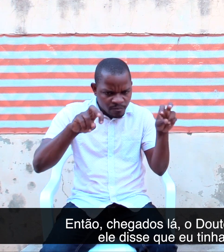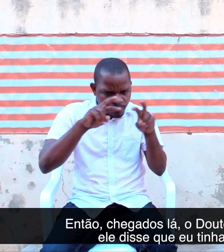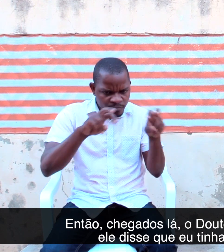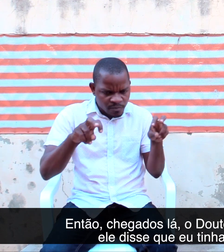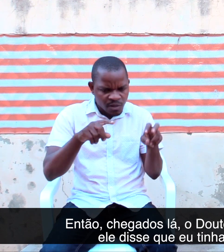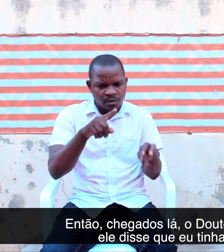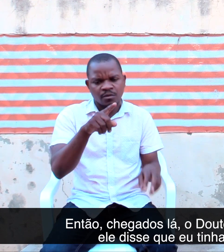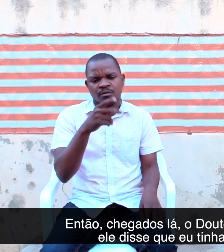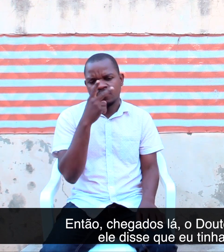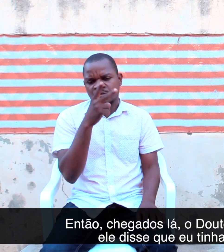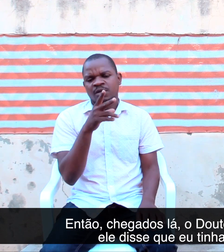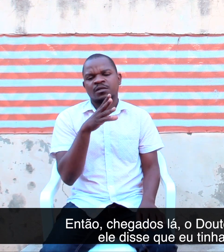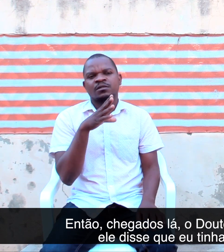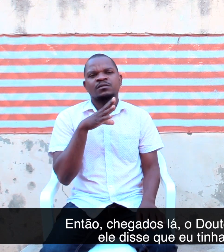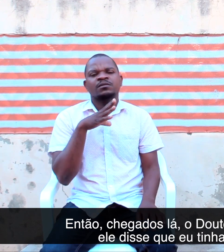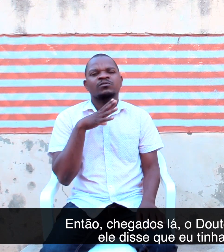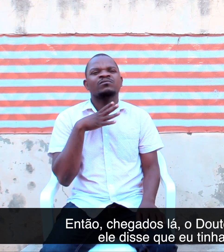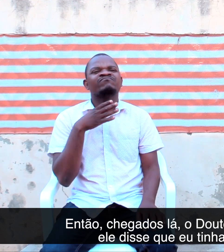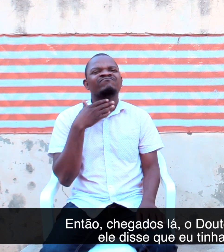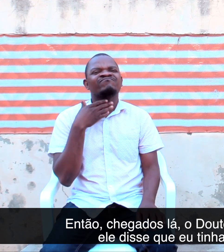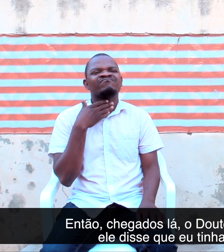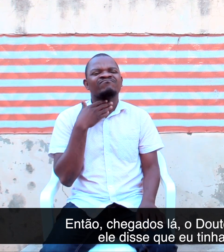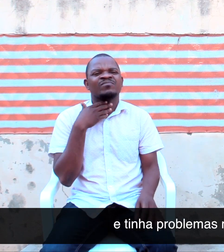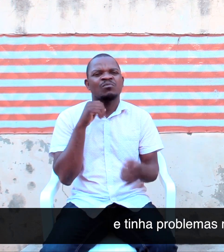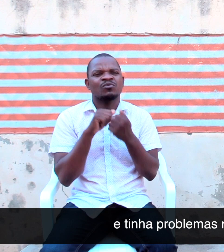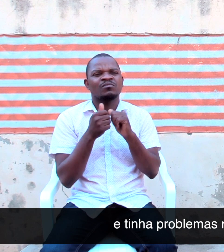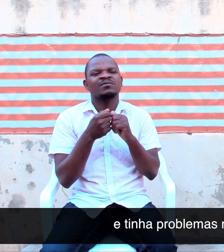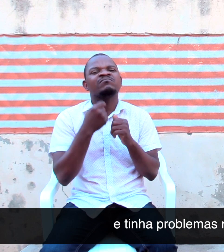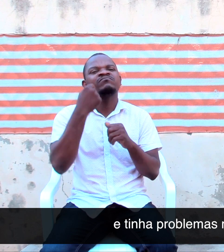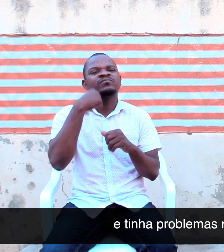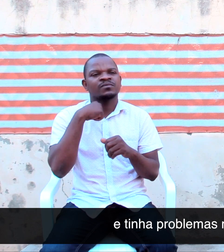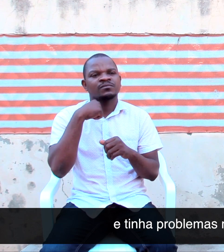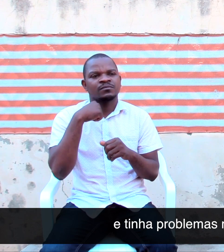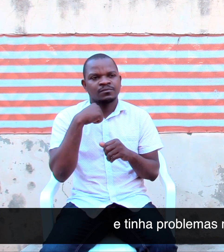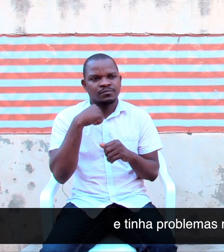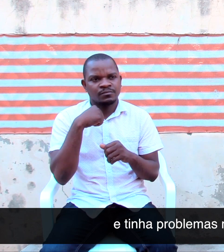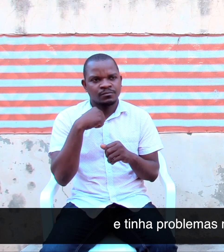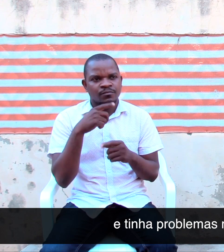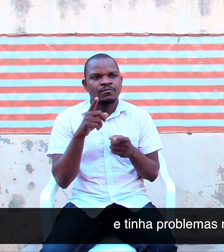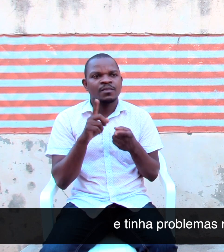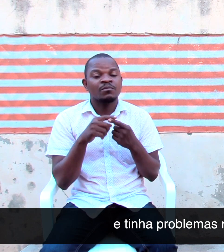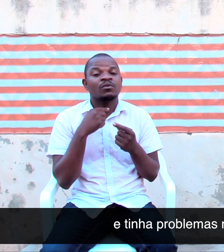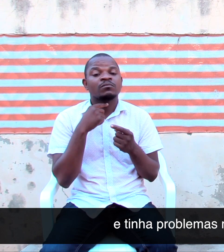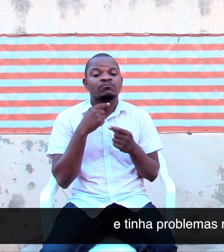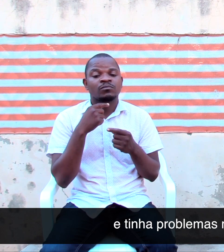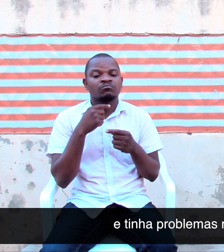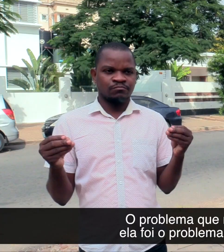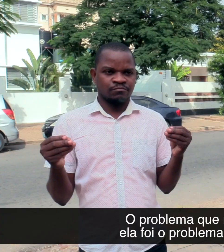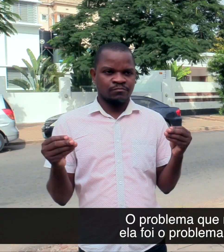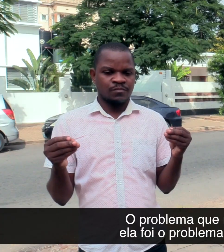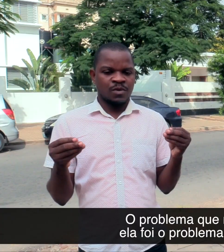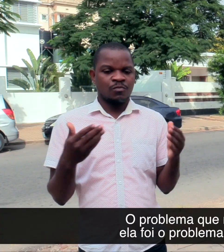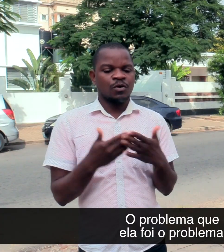ele disse que eu tinha amígdalas dilatadas, e tinha problemas de nódulos nas cordas vocais.